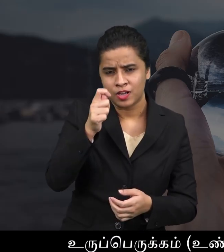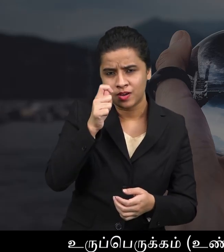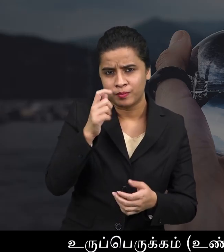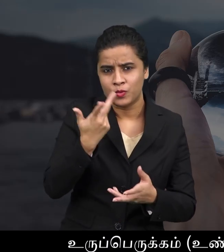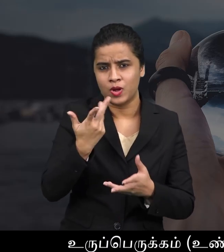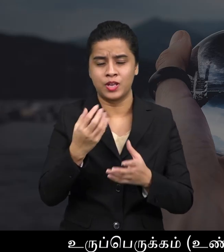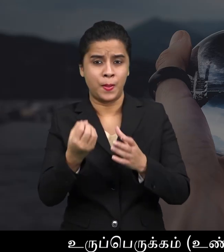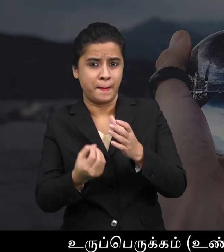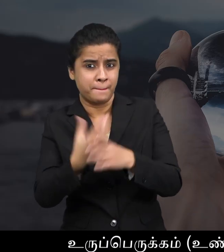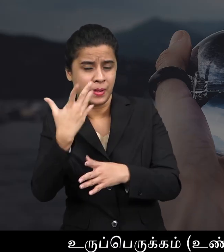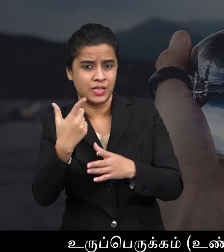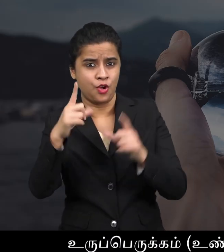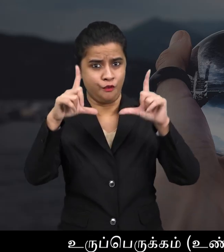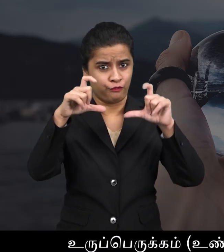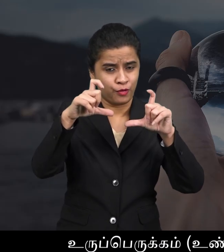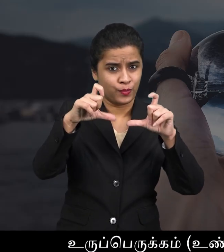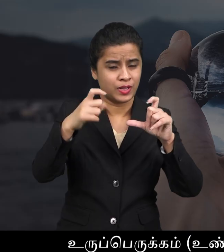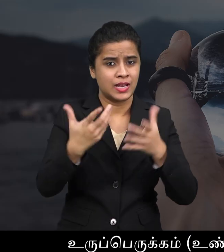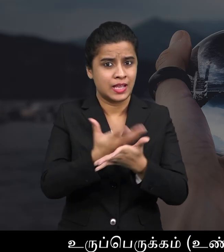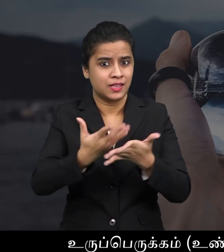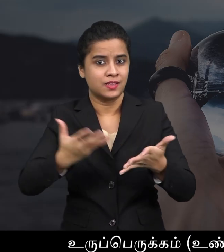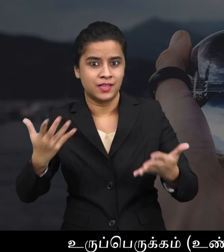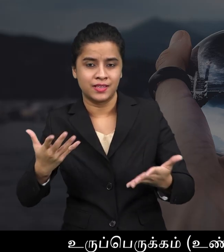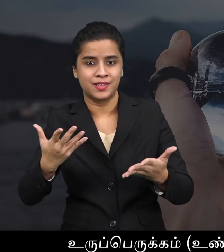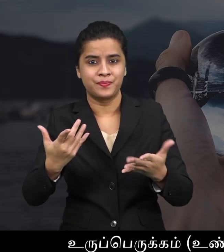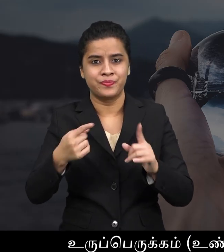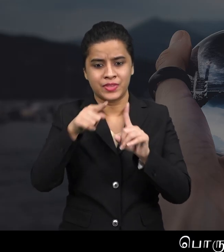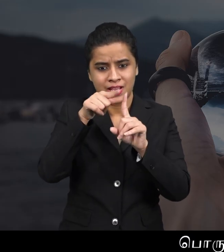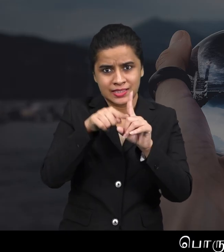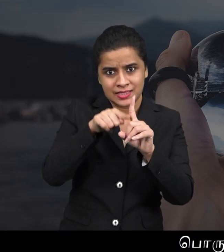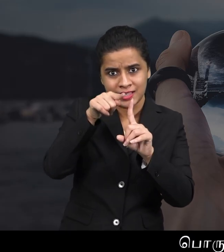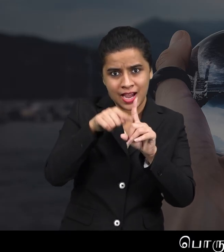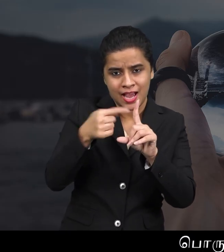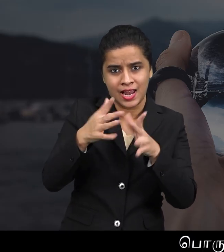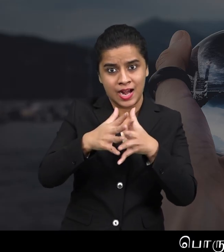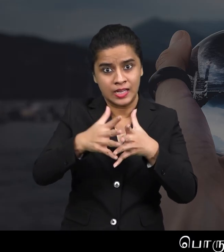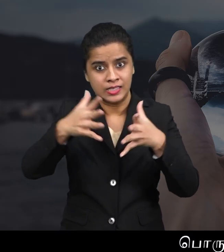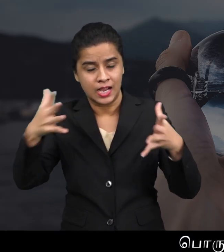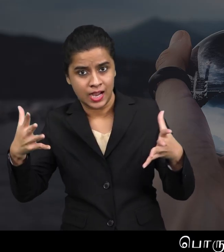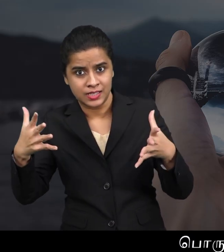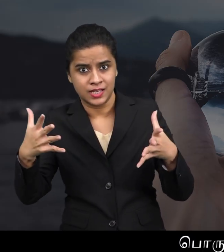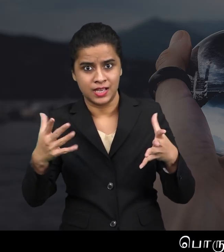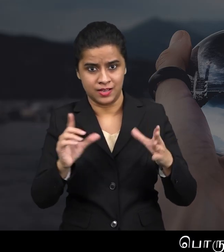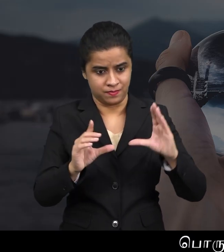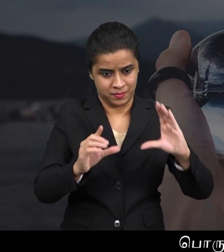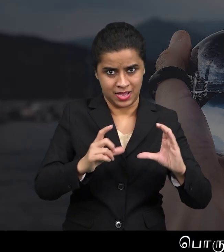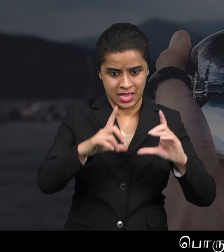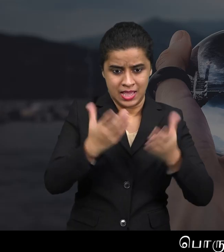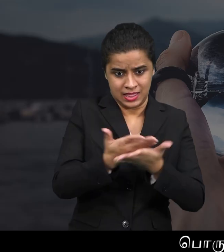உருப்பெருக்கம், அதாவது உண்மையான படத்தை விட பெரிய அளவில் ஒரு பொருளின் படத்தை உருவாக்கவும்.